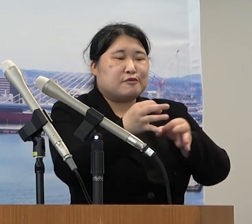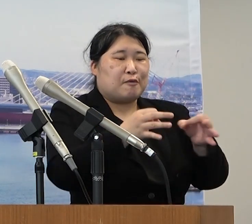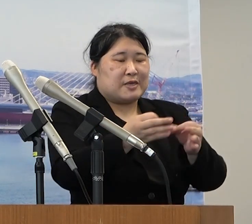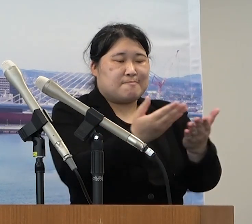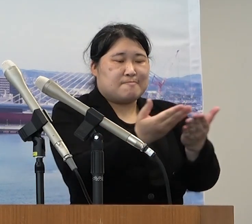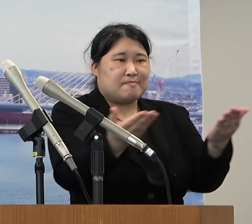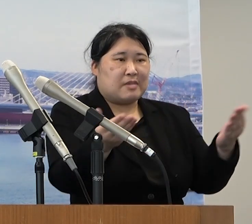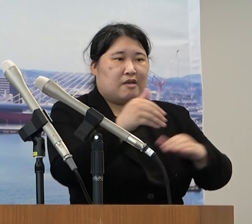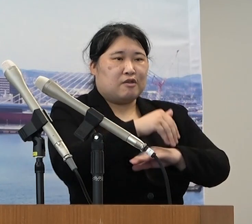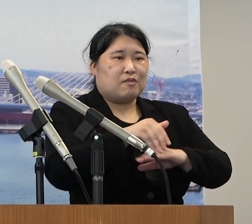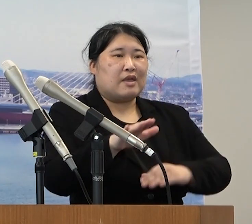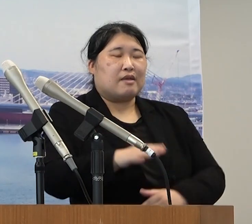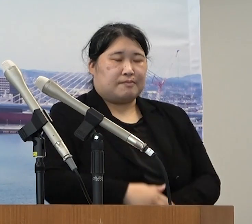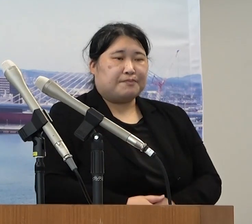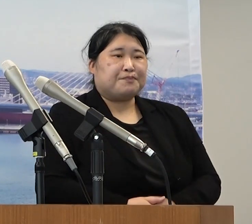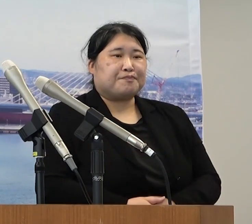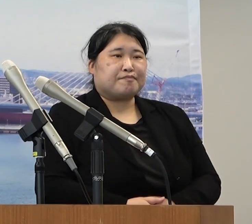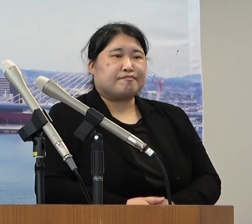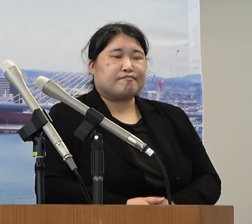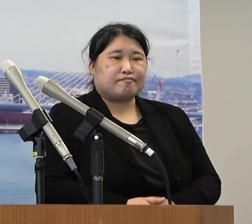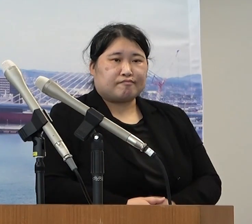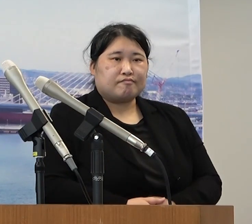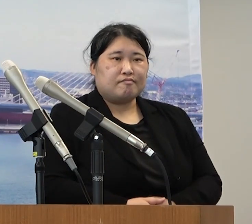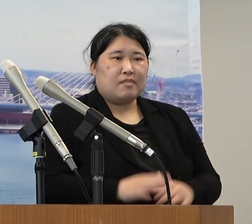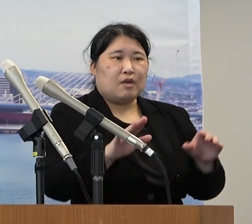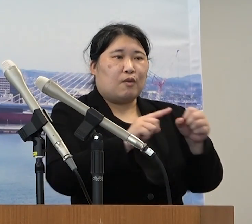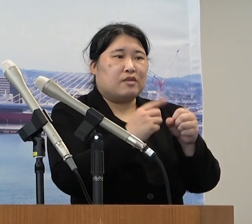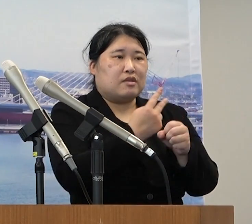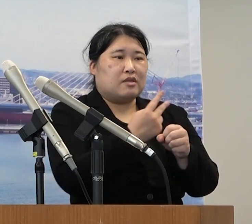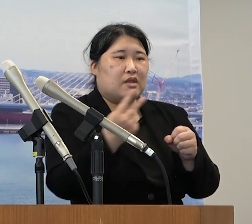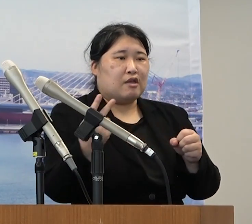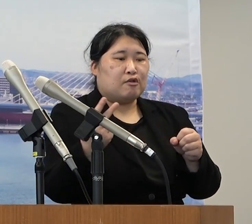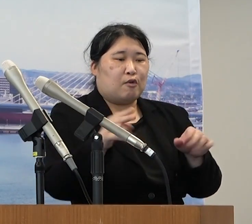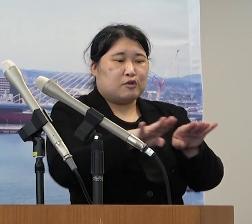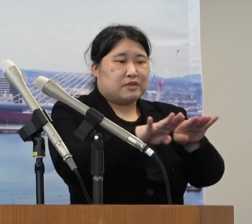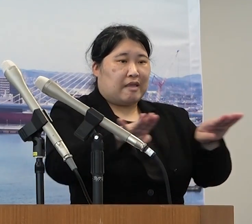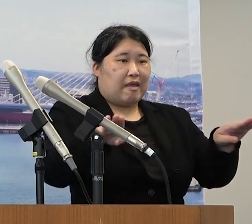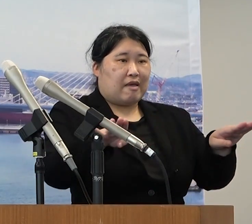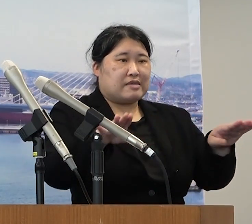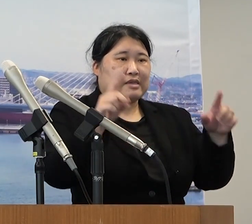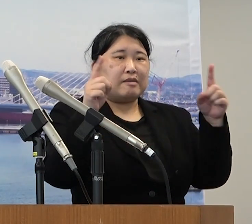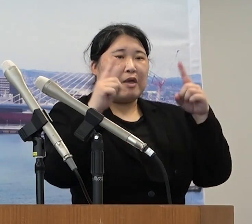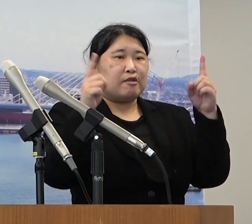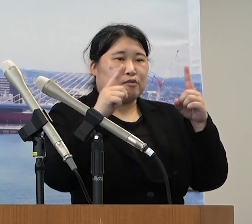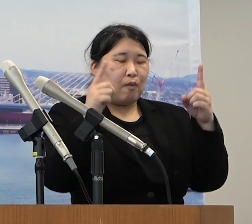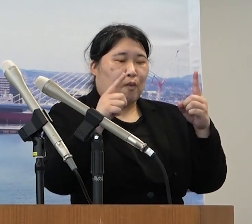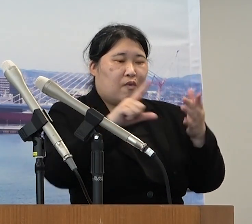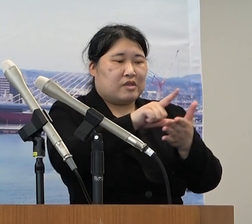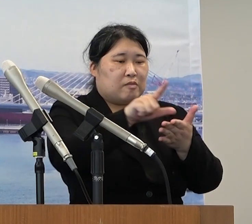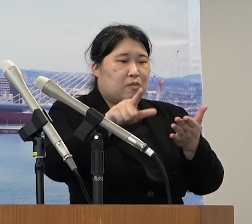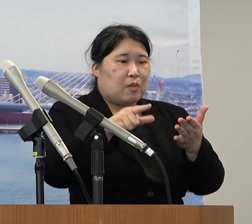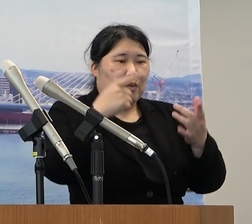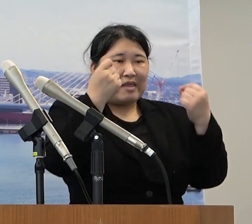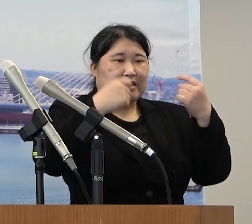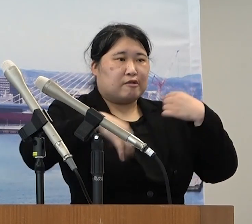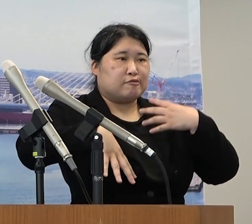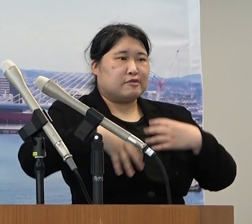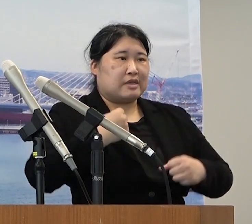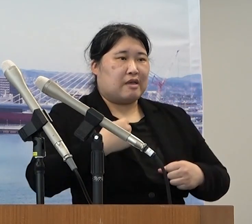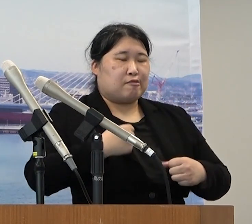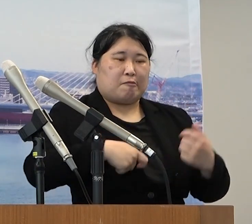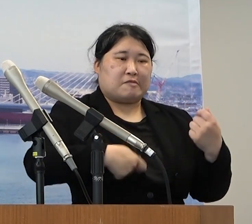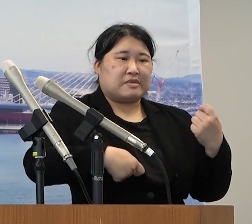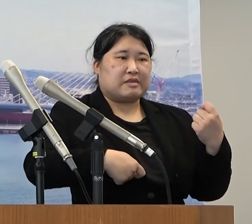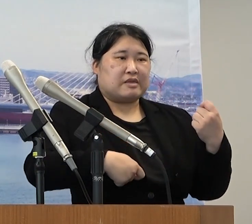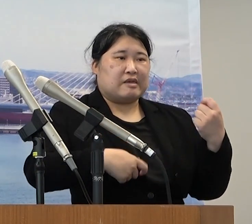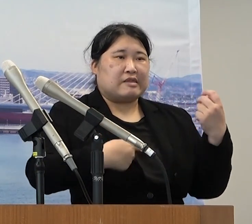となっております。また今年度はステージイベントとして、地元大学生による、三味